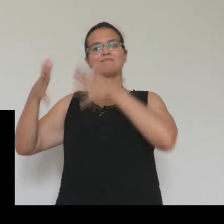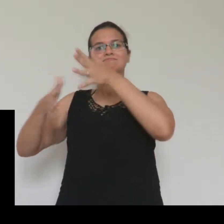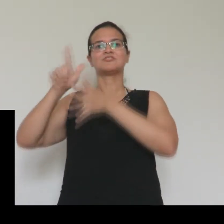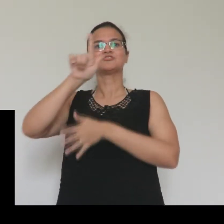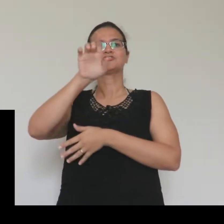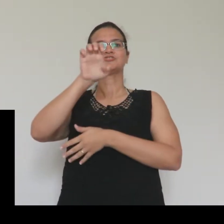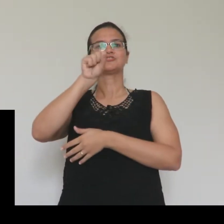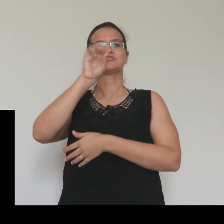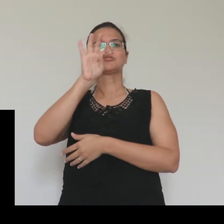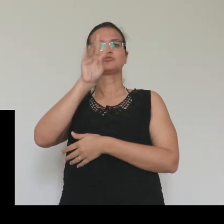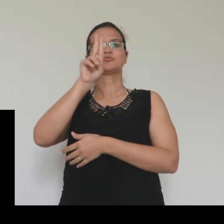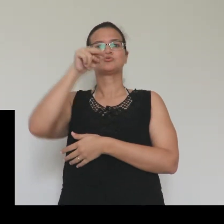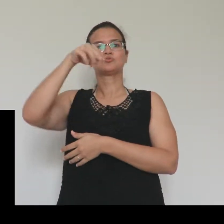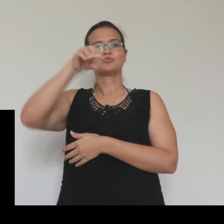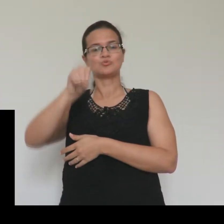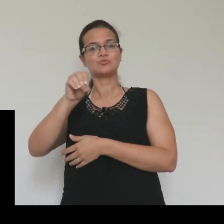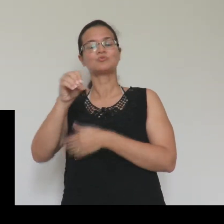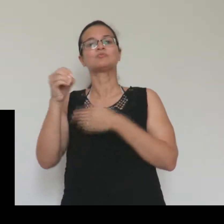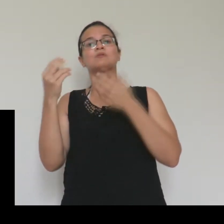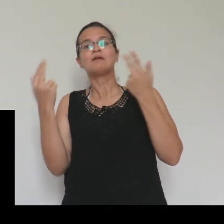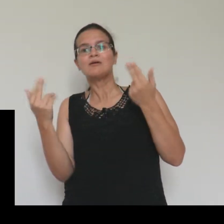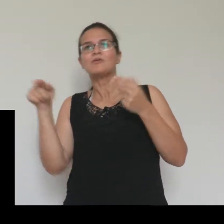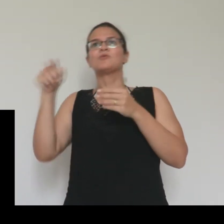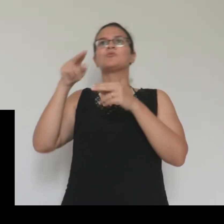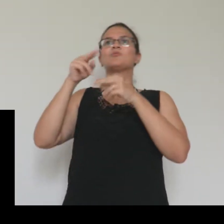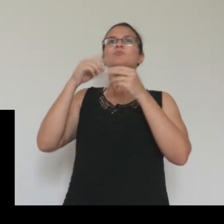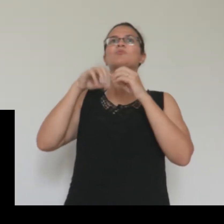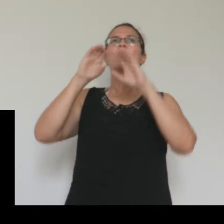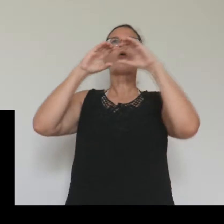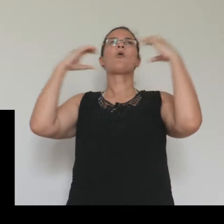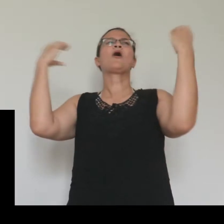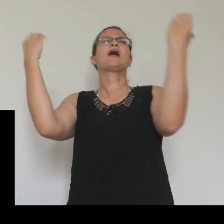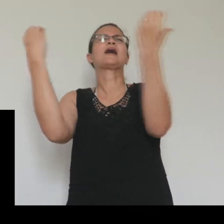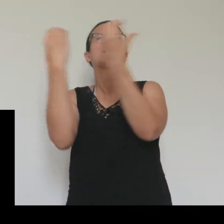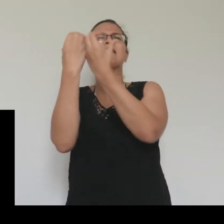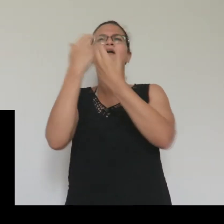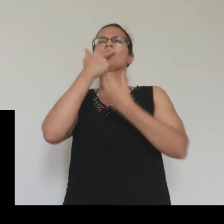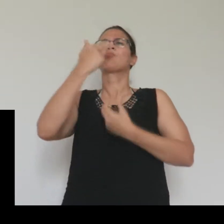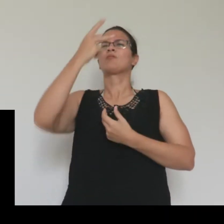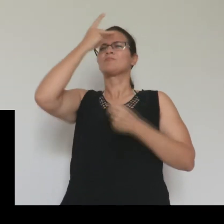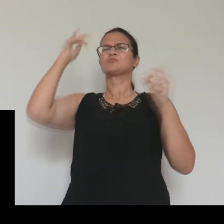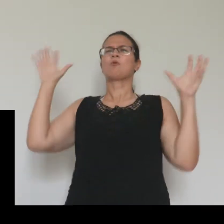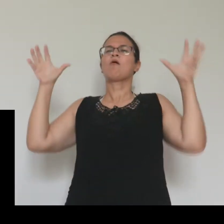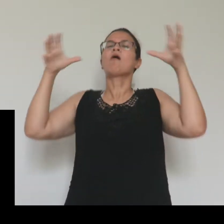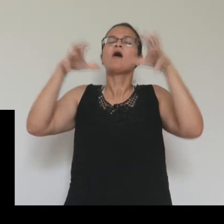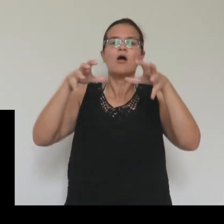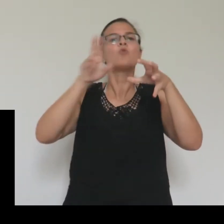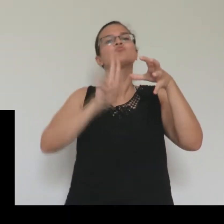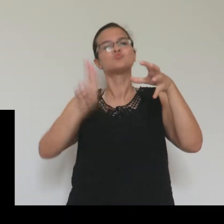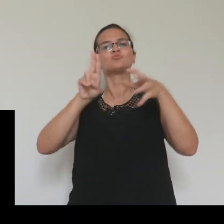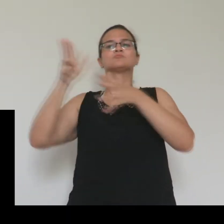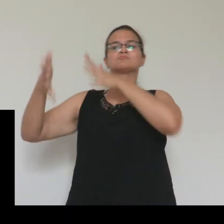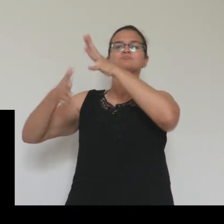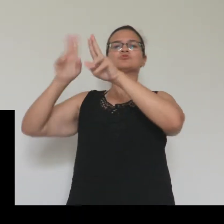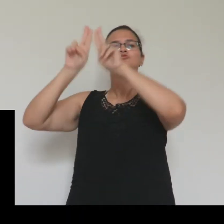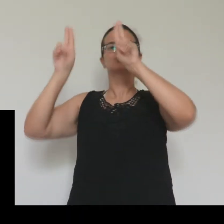Da mesma forma que o Esperanto é utilizado em congressos internacionais, é utilizado essa língua